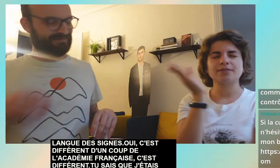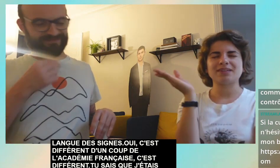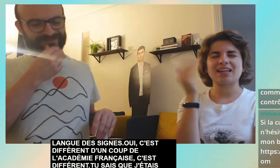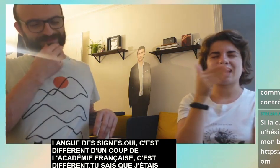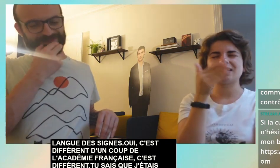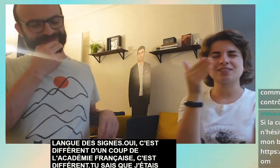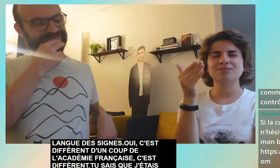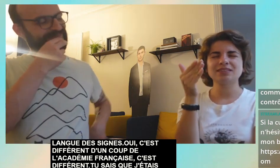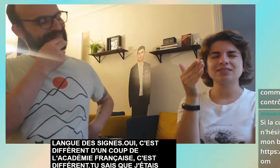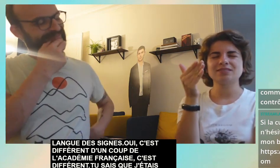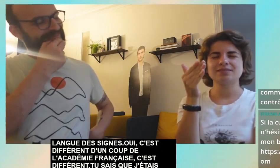mais l'académie.